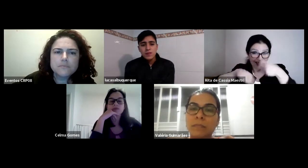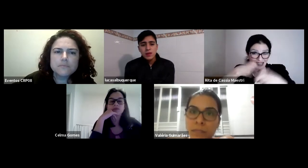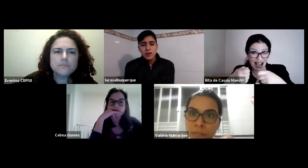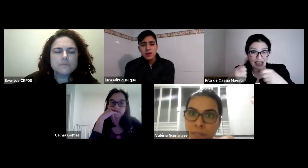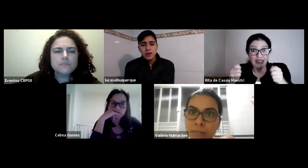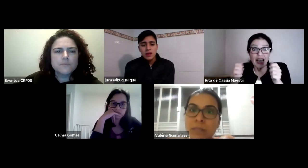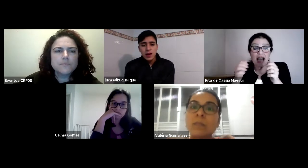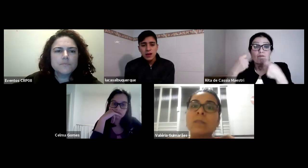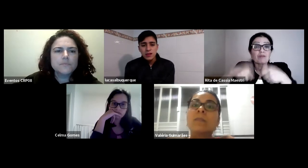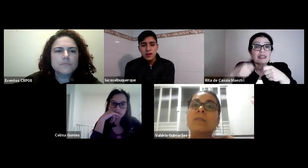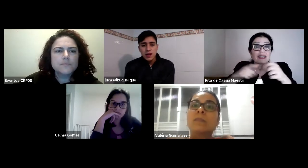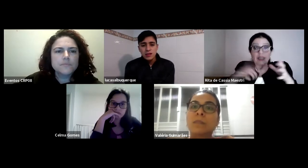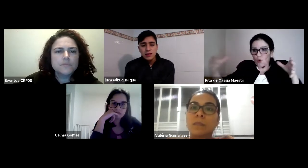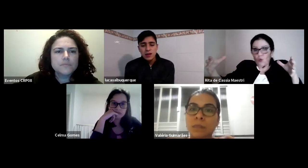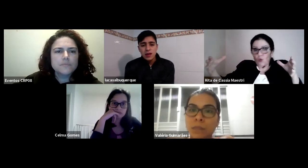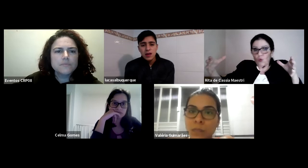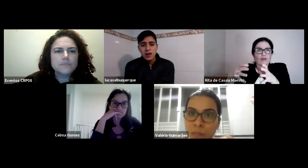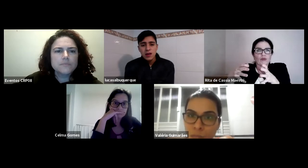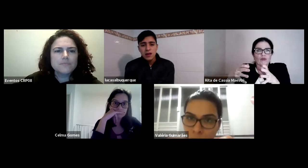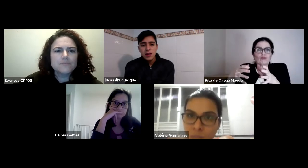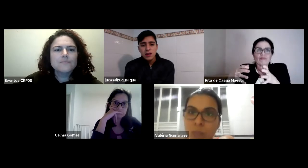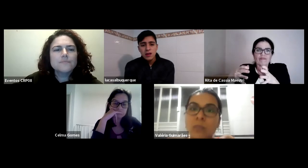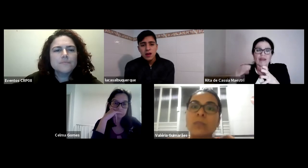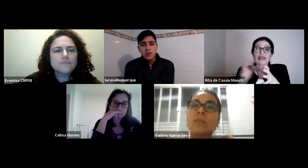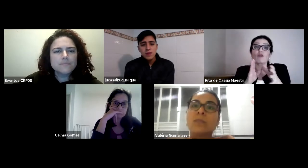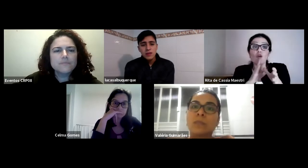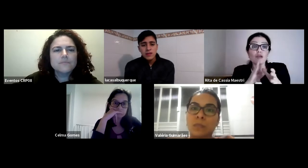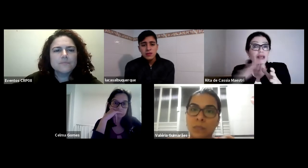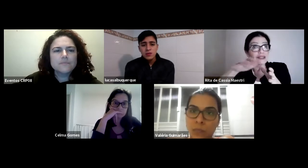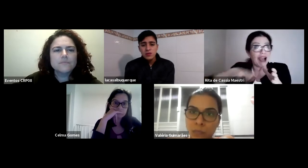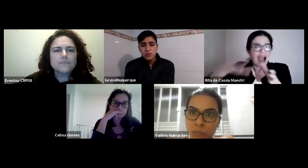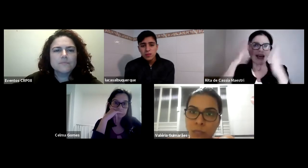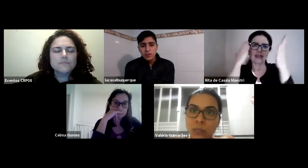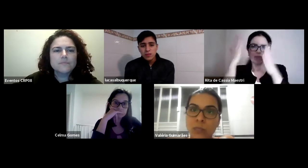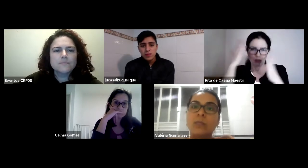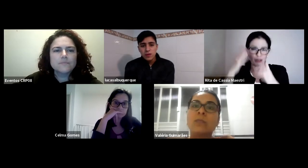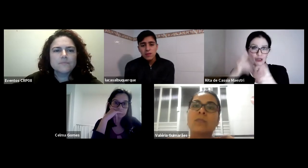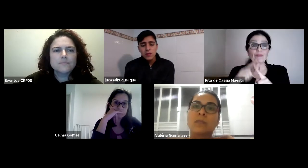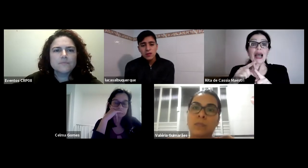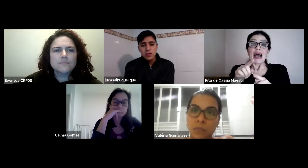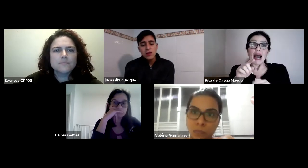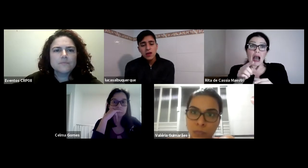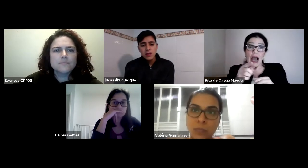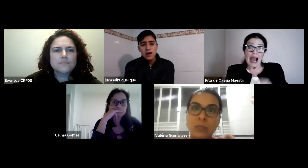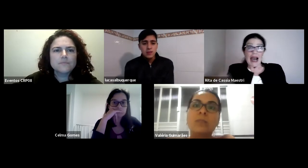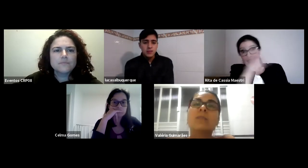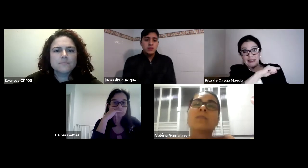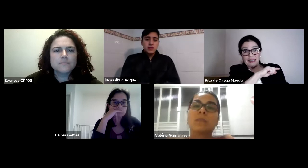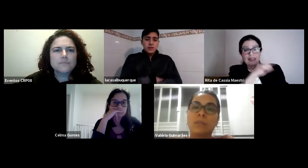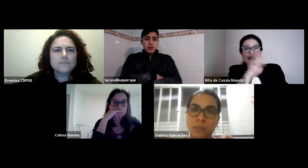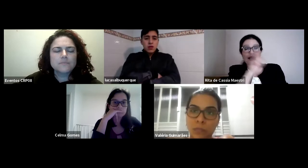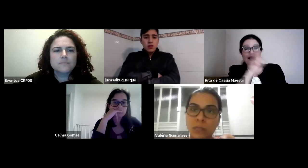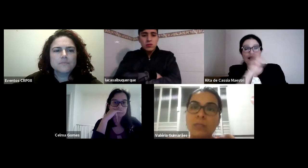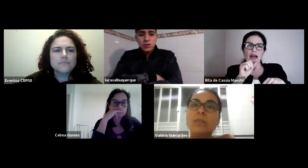Criar sinais, a gente precisa fazer isso em grupo. De pessoas que conhecem a área, que são